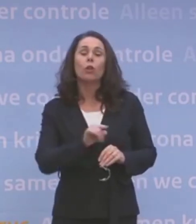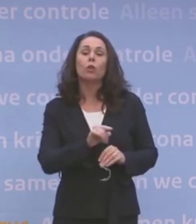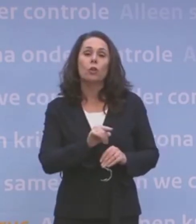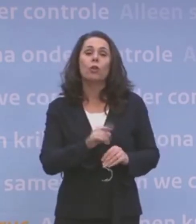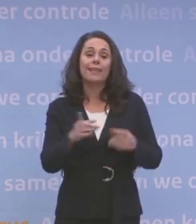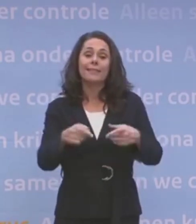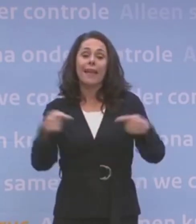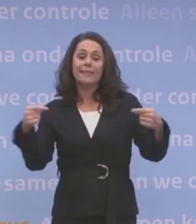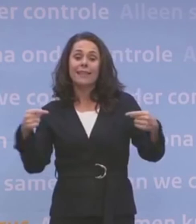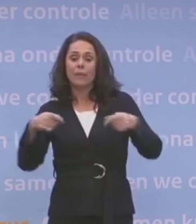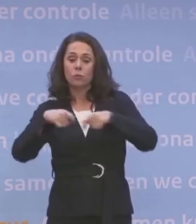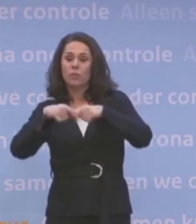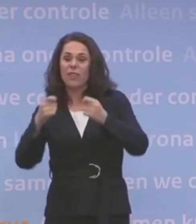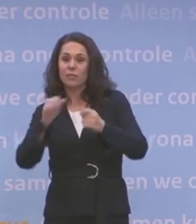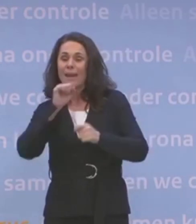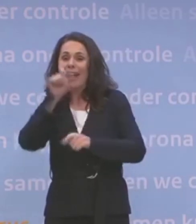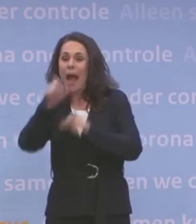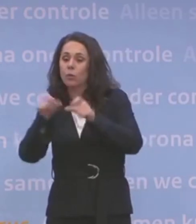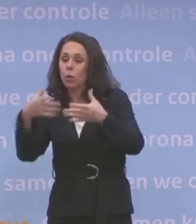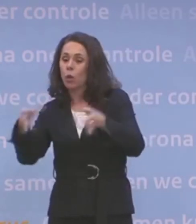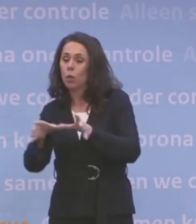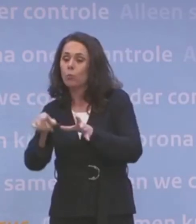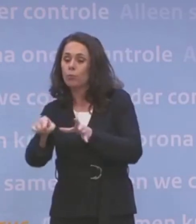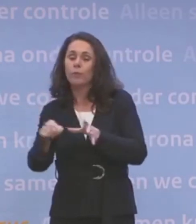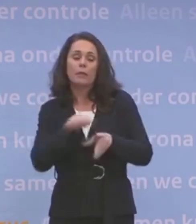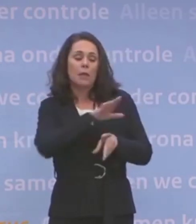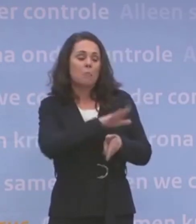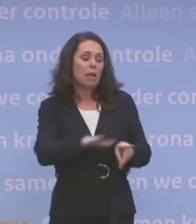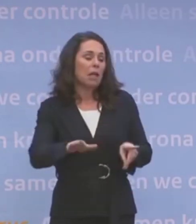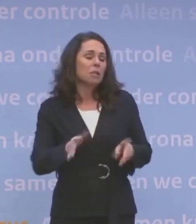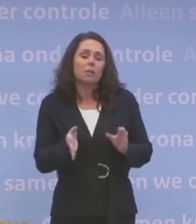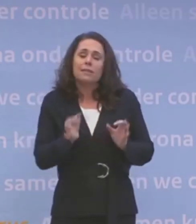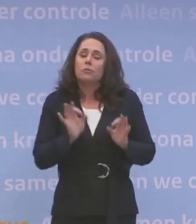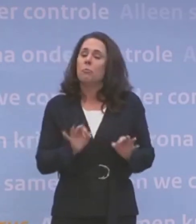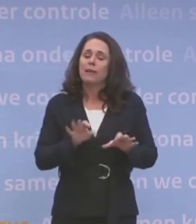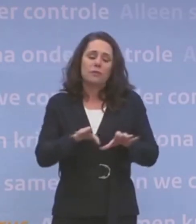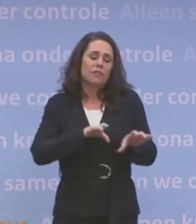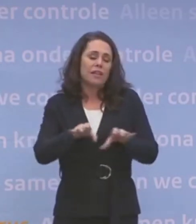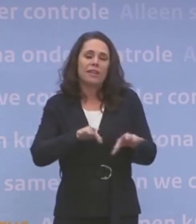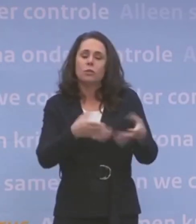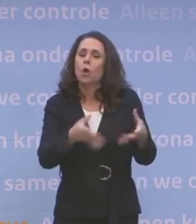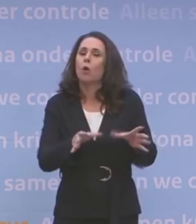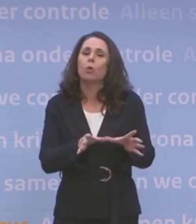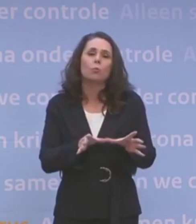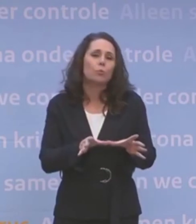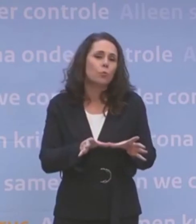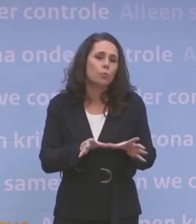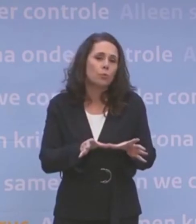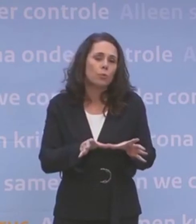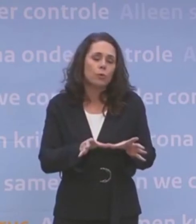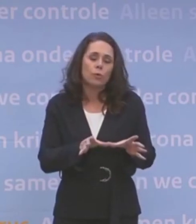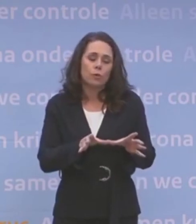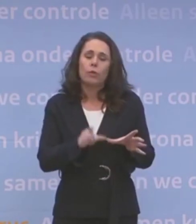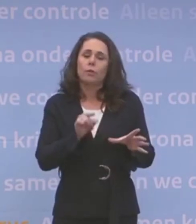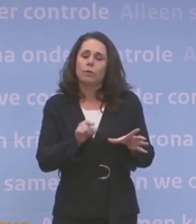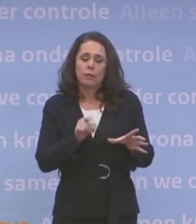tegenstelling tot natuurlijk kwetsbare oudere groepen, eigenlijk geen hele specifieke risicogroepen waren die rechtvaardigen dat